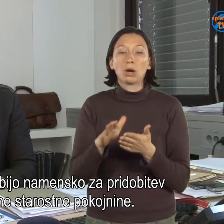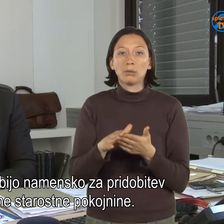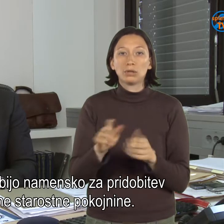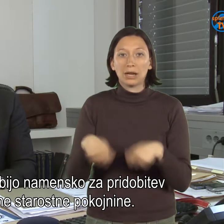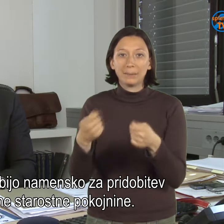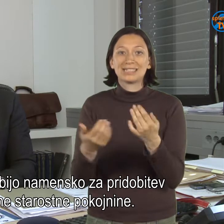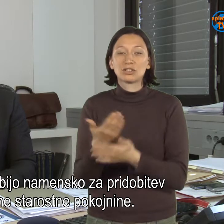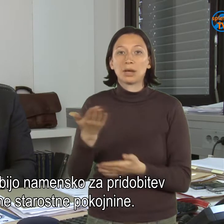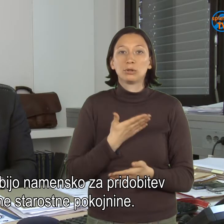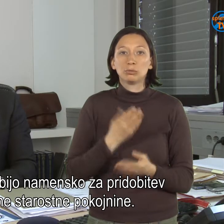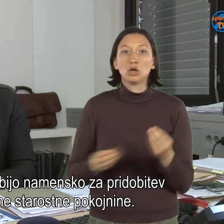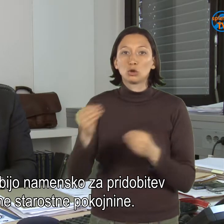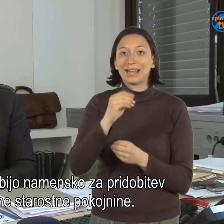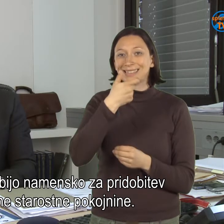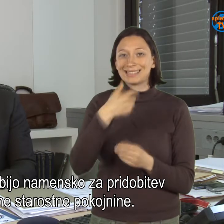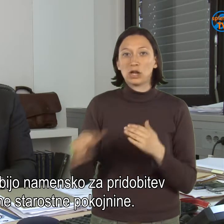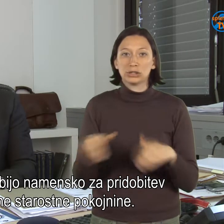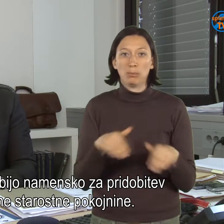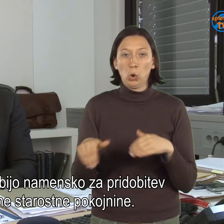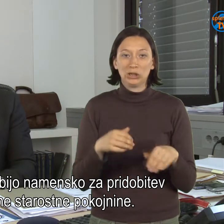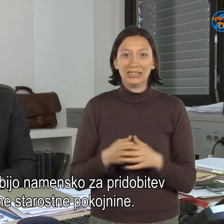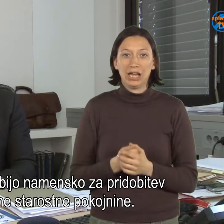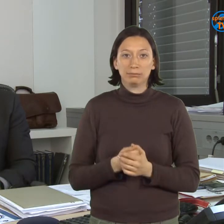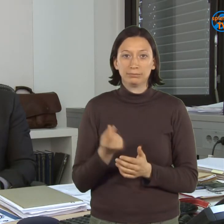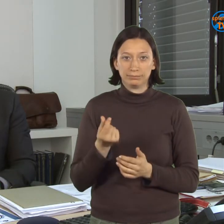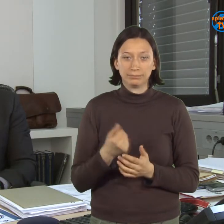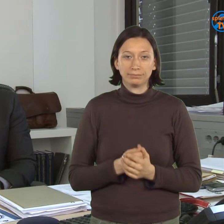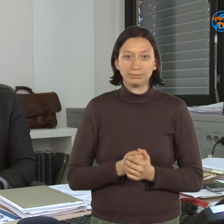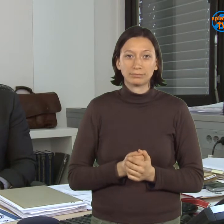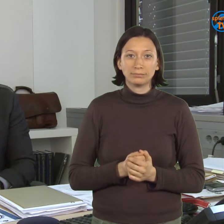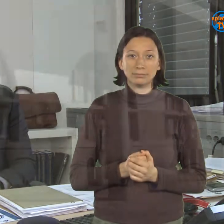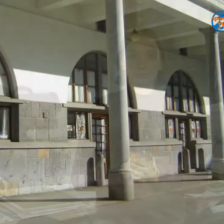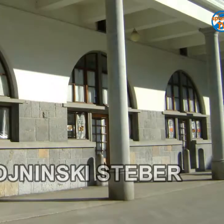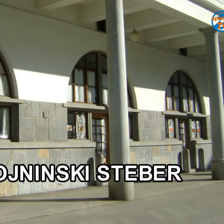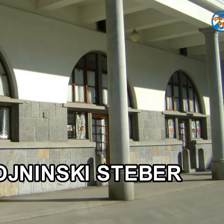pač uporabijo namensko za pridobitev dodatne starostne pokojnine.